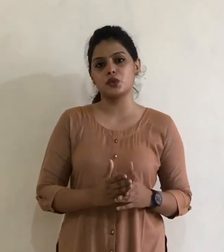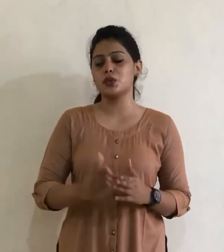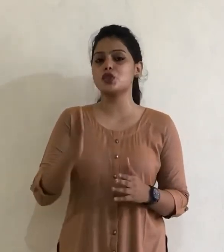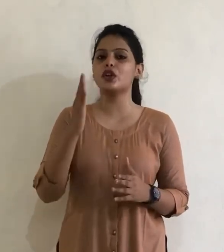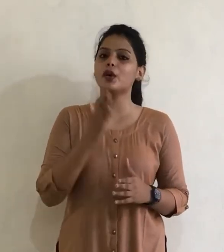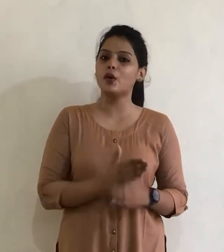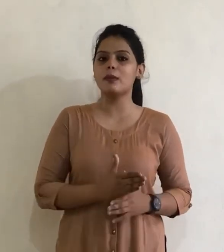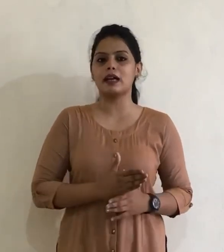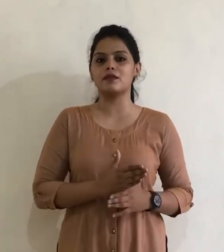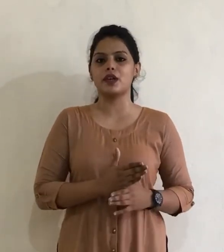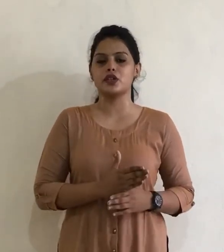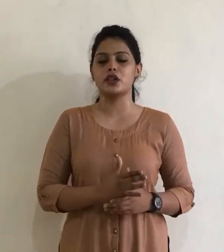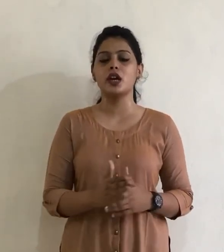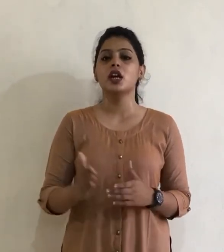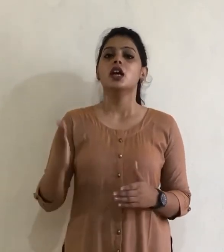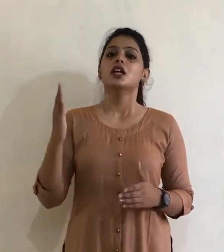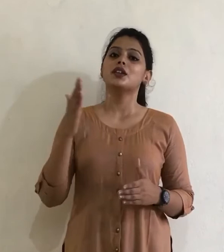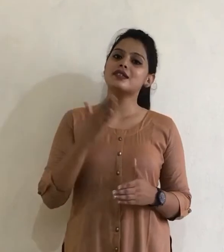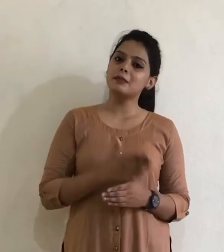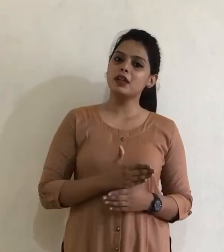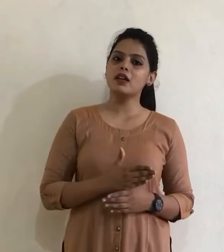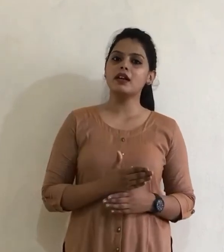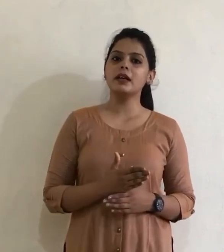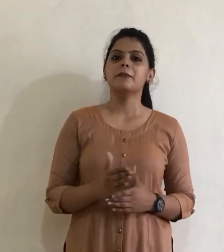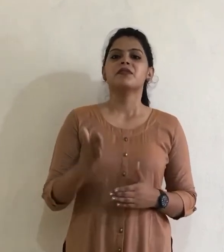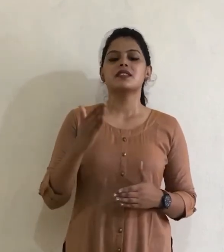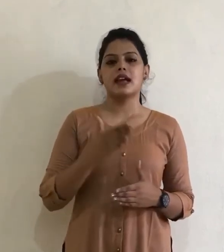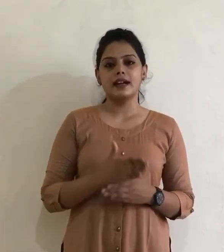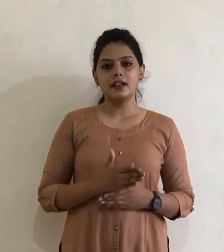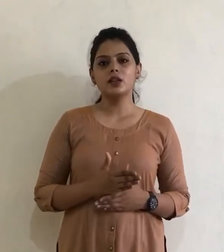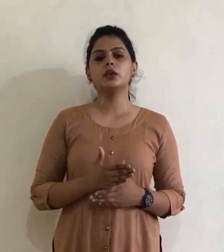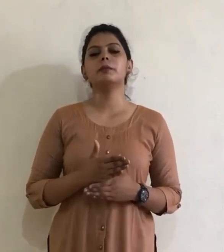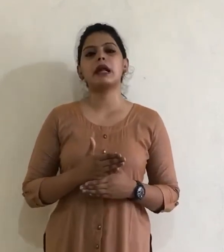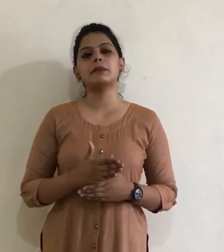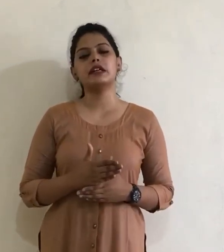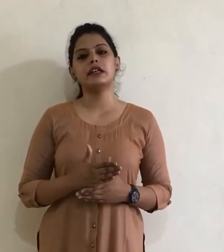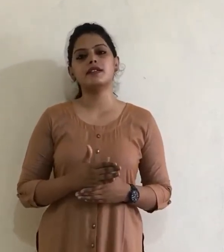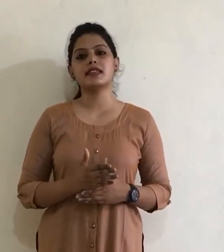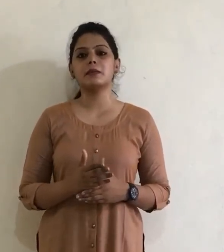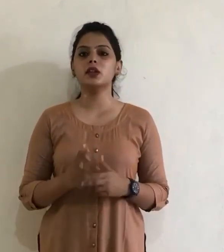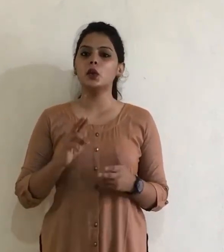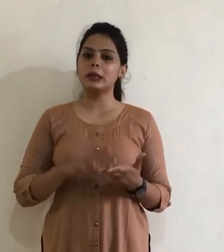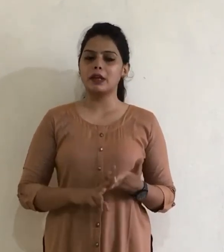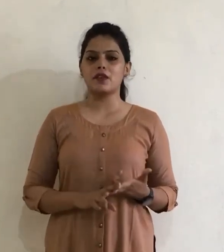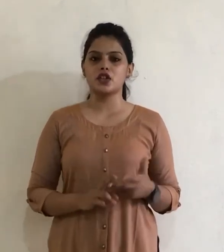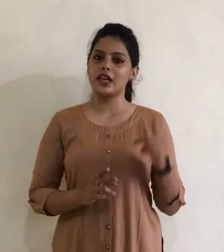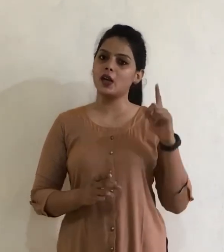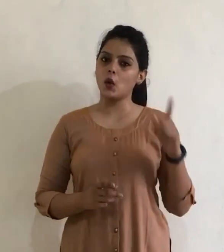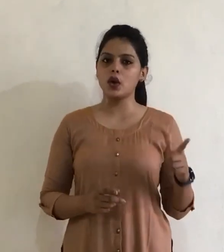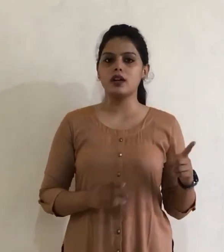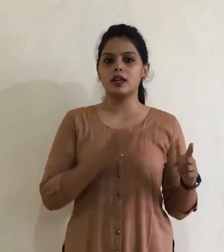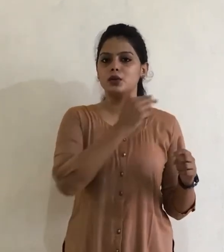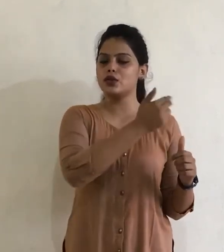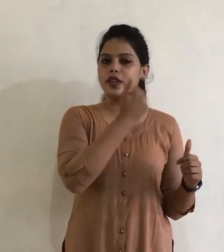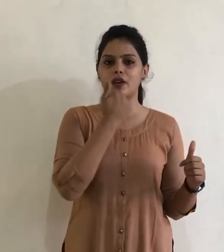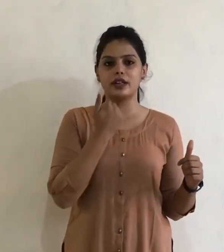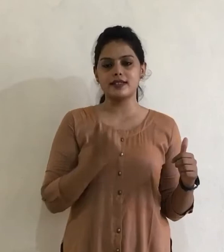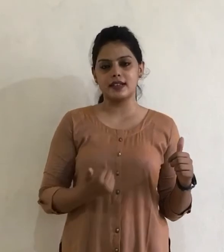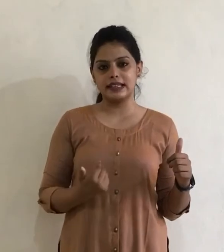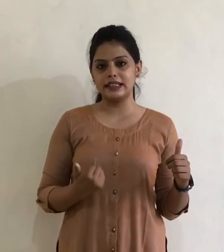which is not a core banking function. तो similarly standalone primary dealers के भी दो type के function हैं. Core कि उनको securities खरीदनी